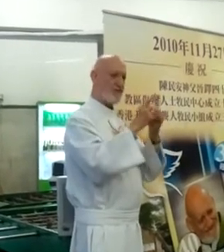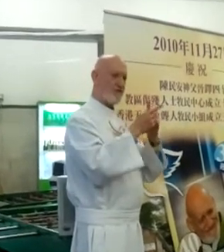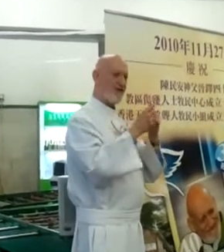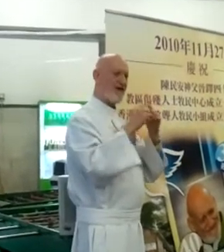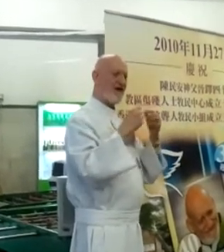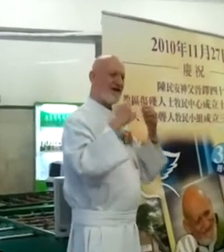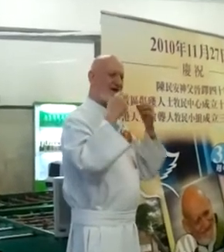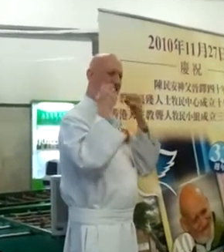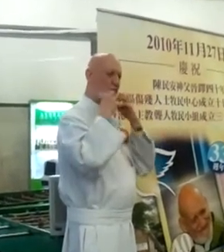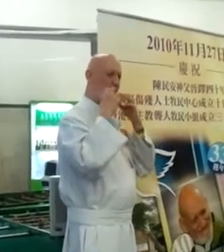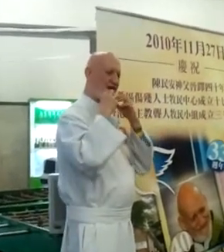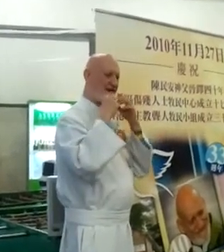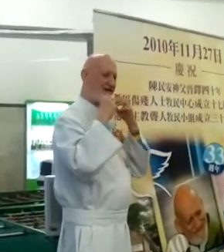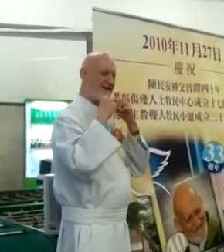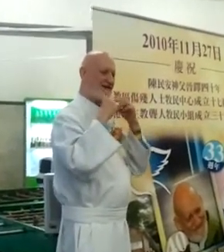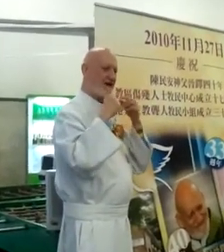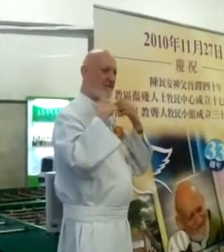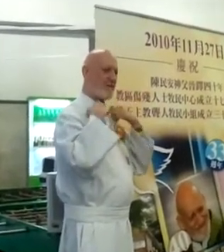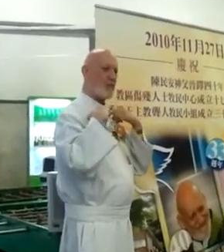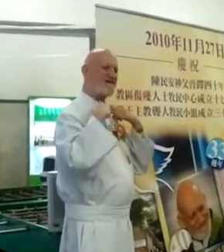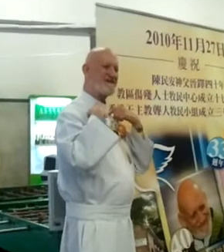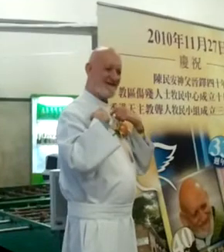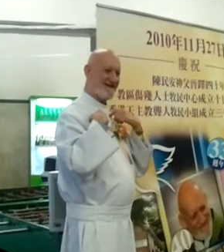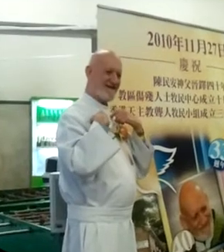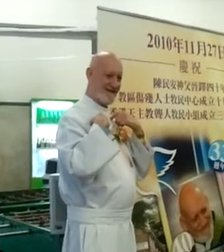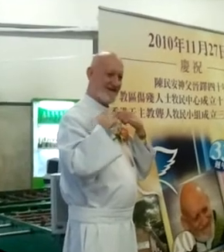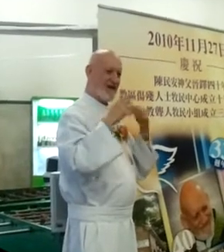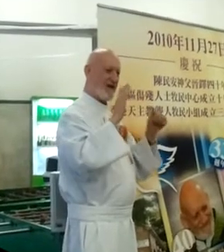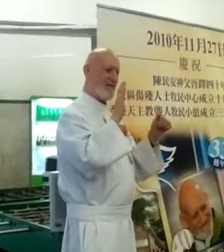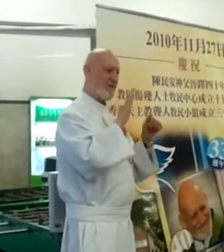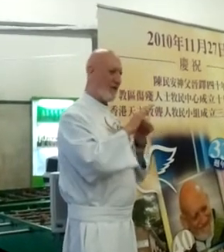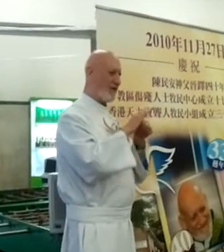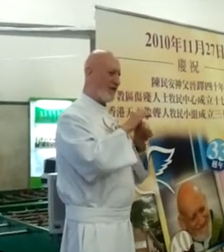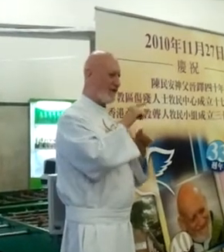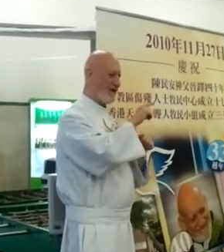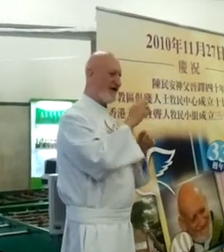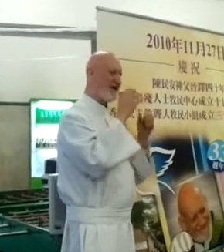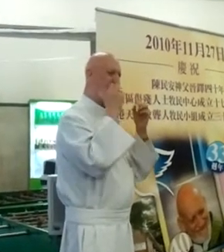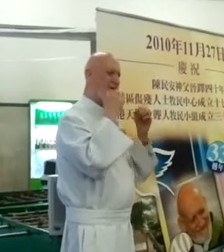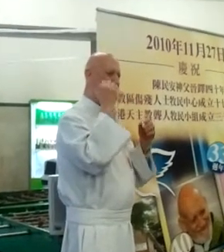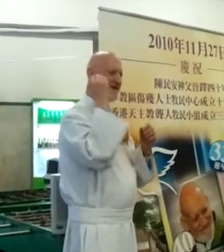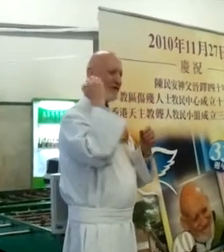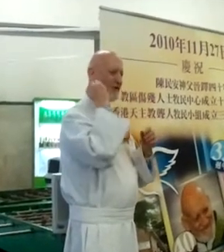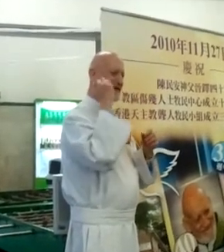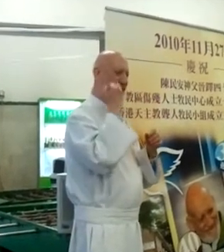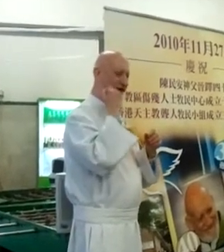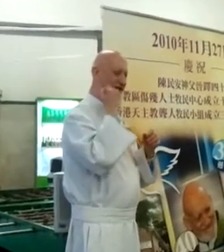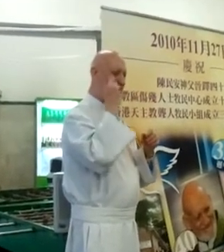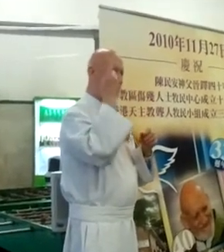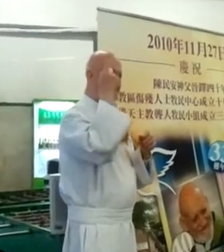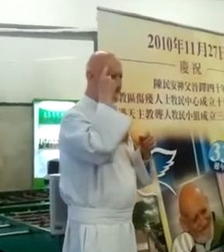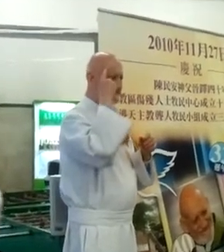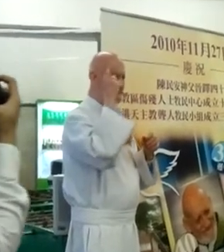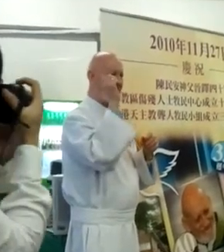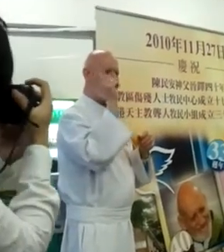繼續長大的時候咧，我都繼續喺度諗，我好希望我成為一個猶太人的納比，我係想去服